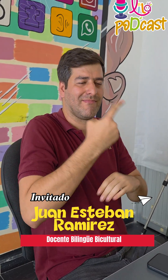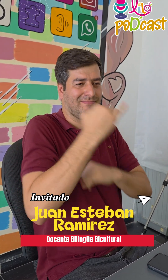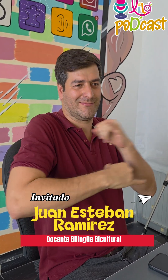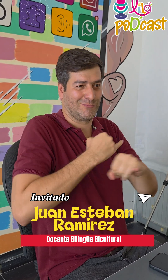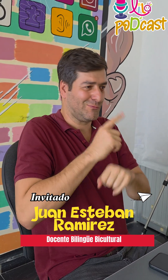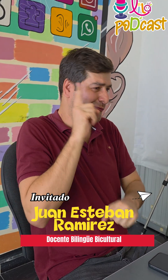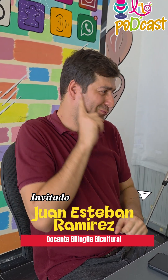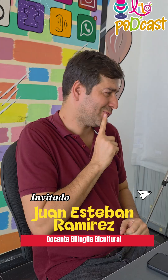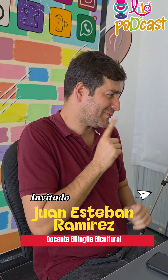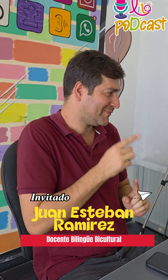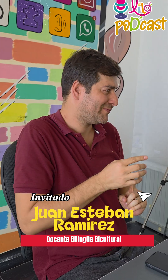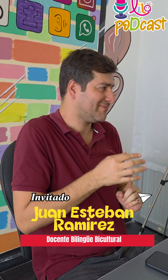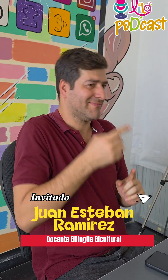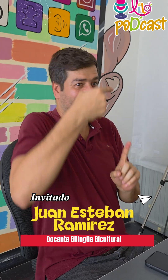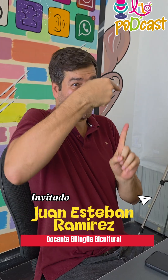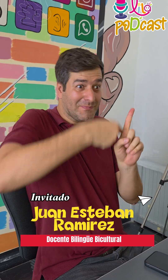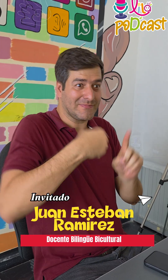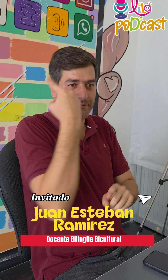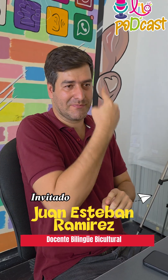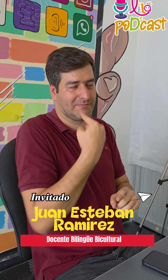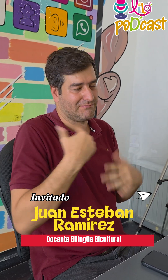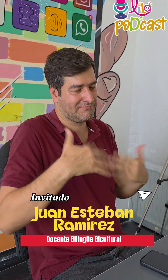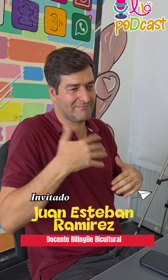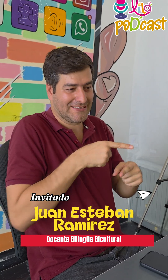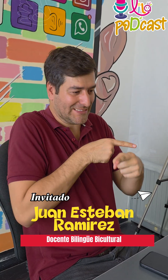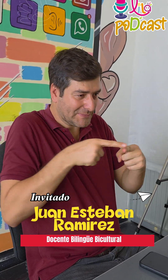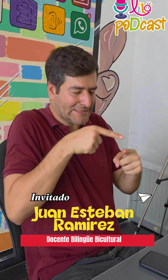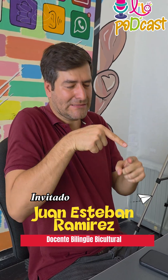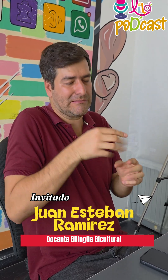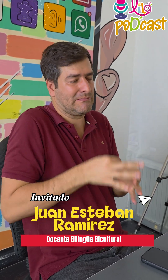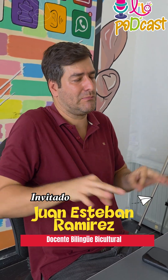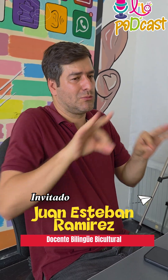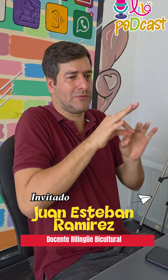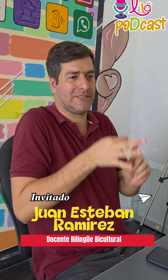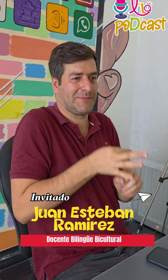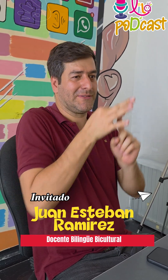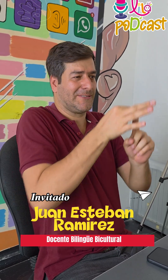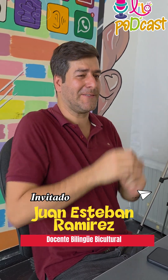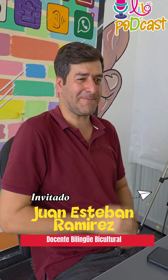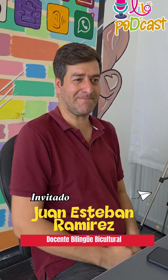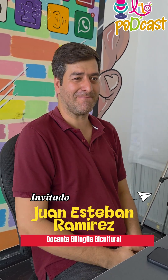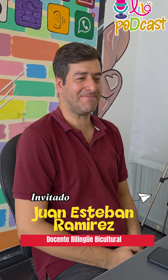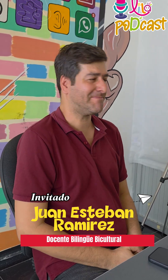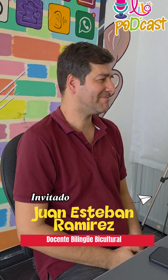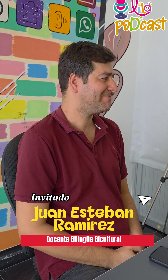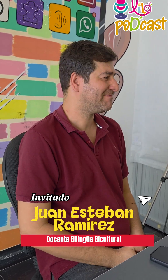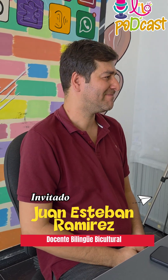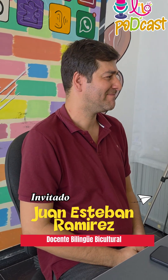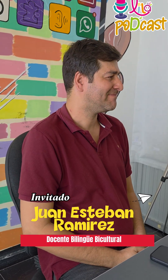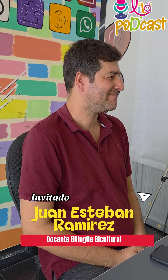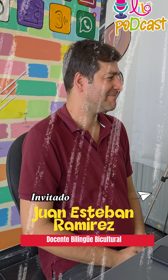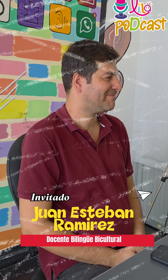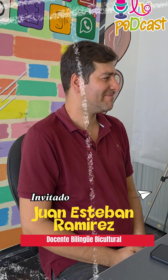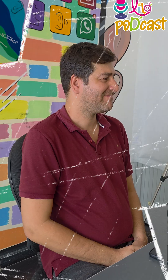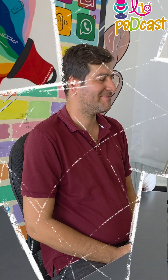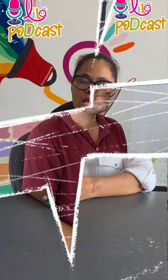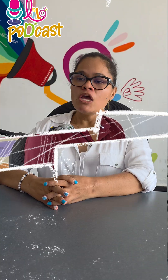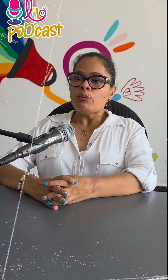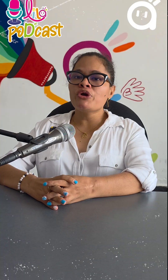estamos precisamente celebrando lo que es las personas sordas y la lengua de señas. Y esta semana que es muy importante para nosotros. Bueno,